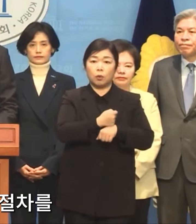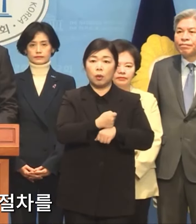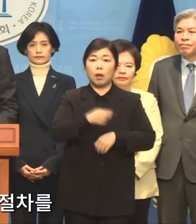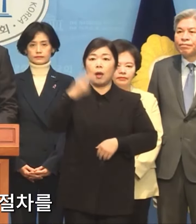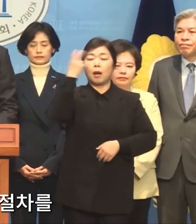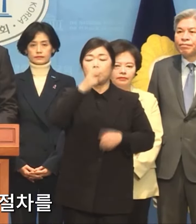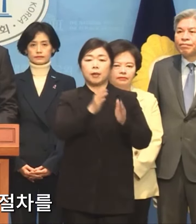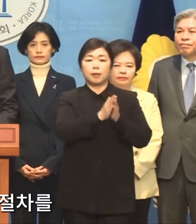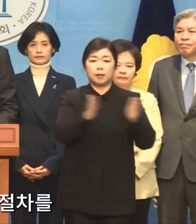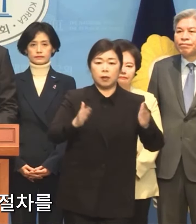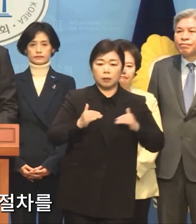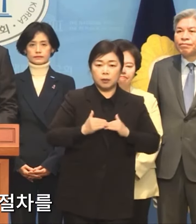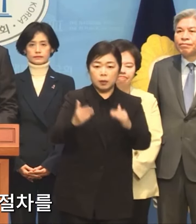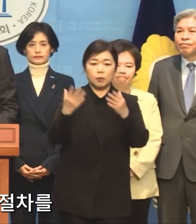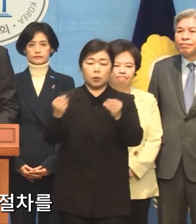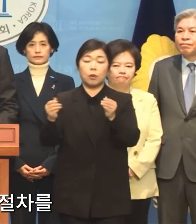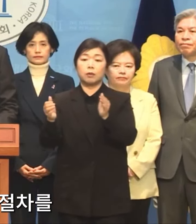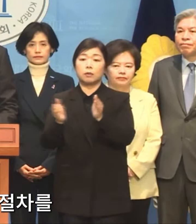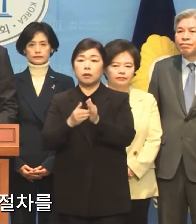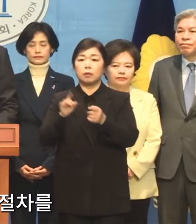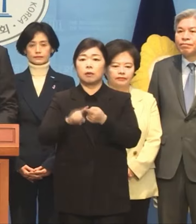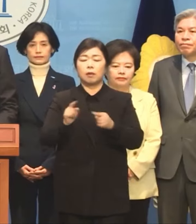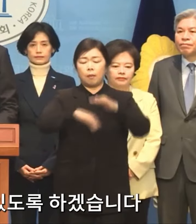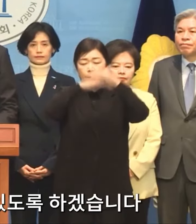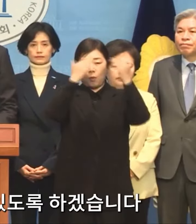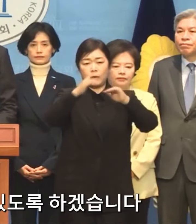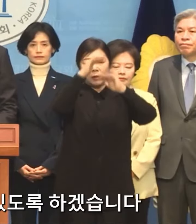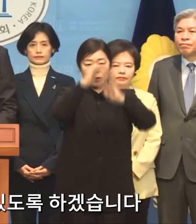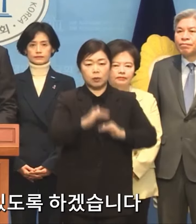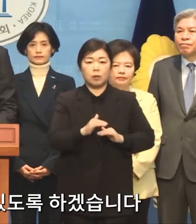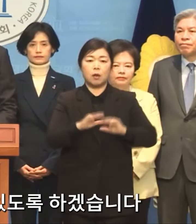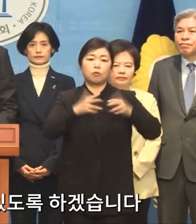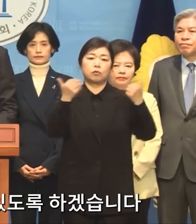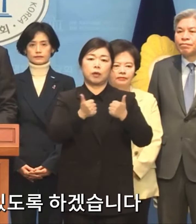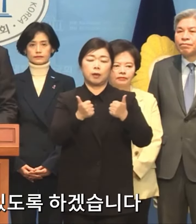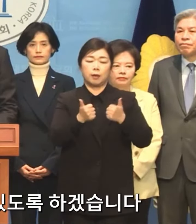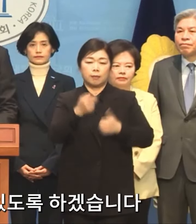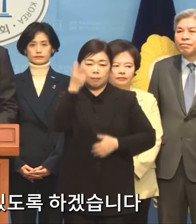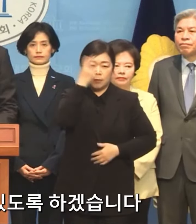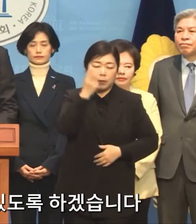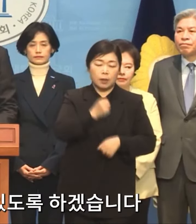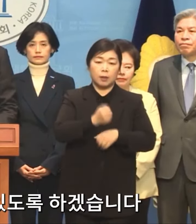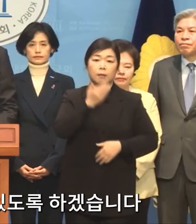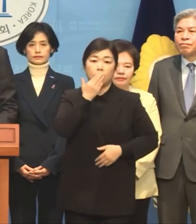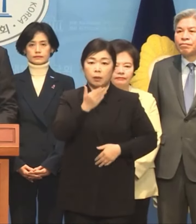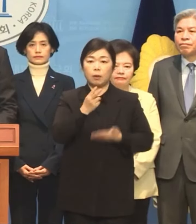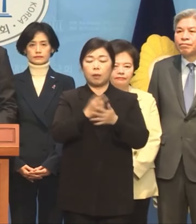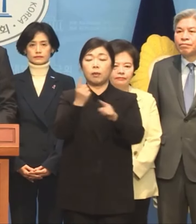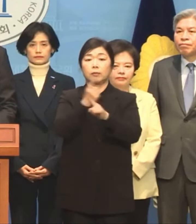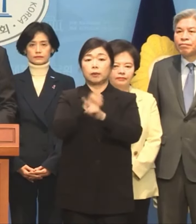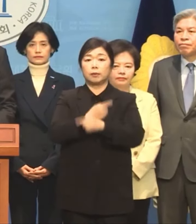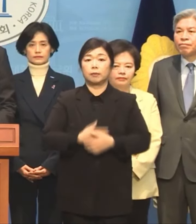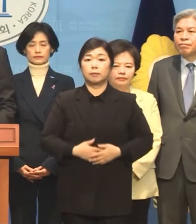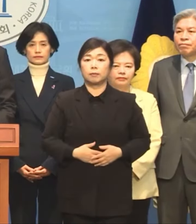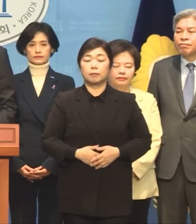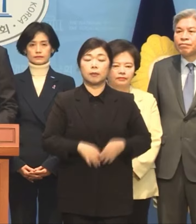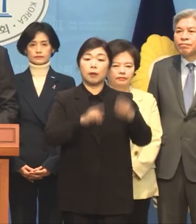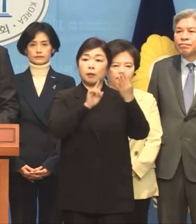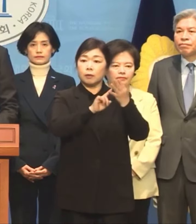개시 진행 종료 등 전 절차를 국회가 견제하고 감시할 수 있도록 하겠습니다